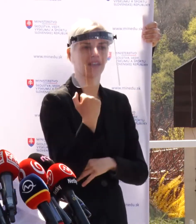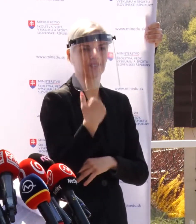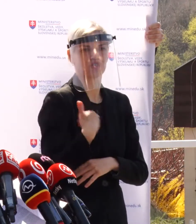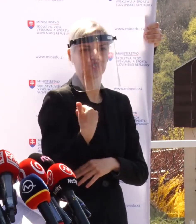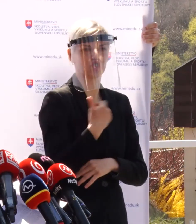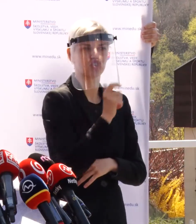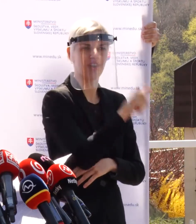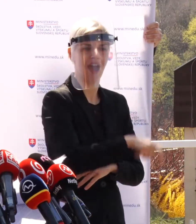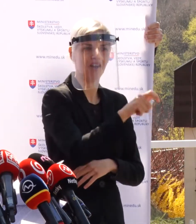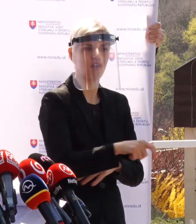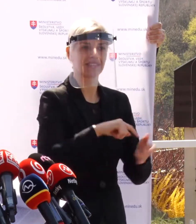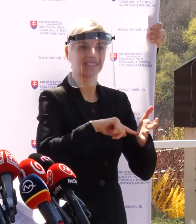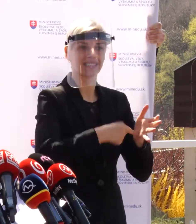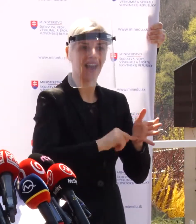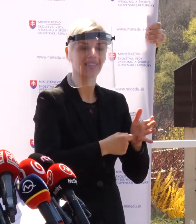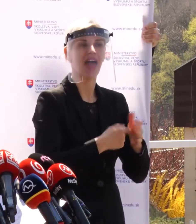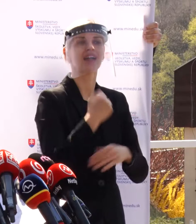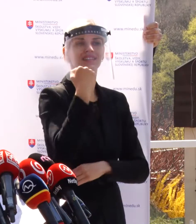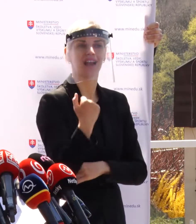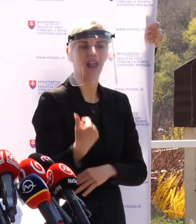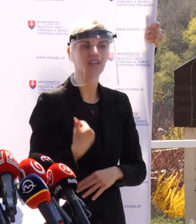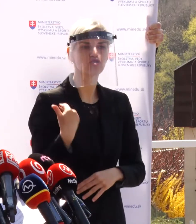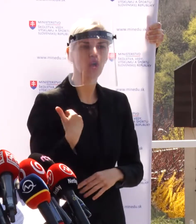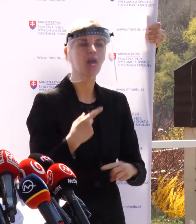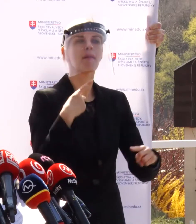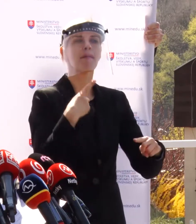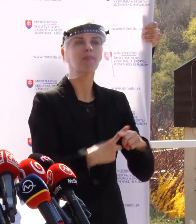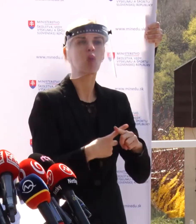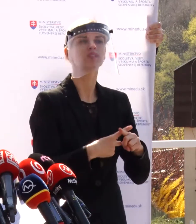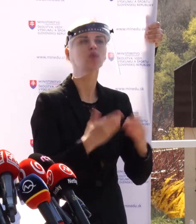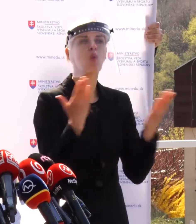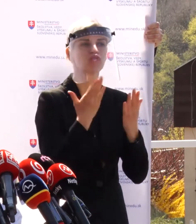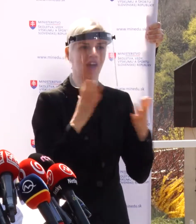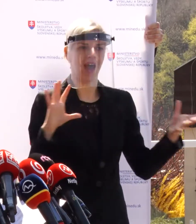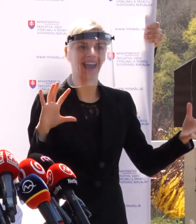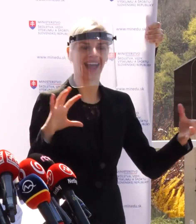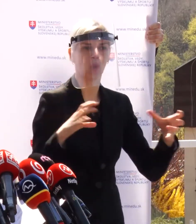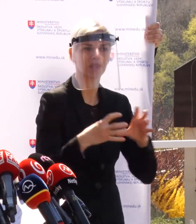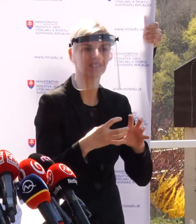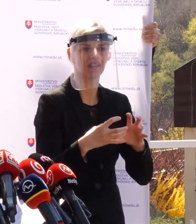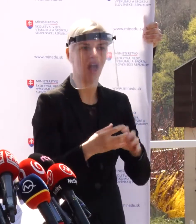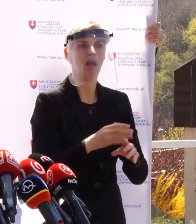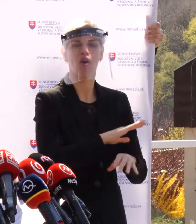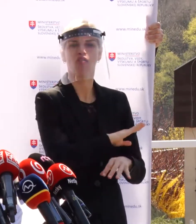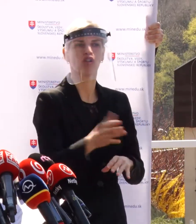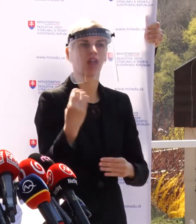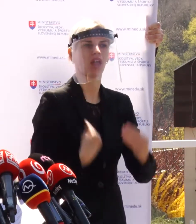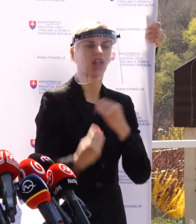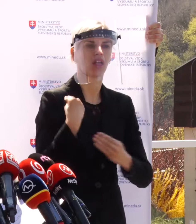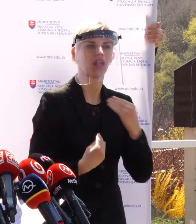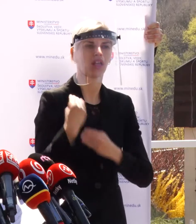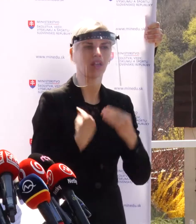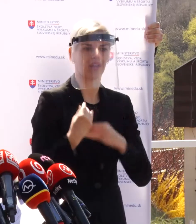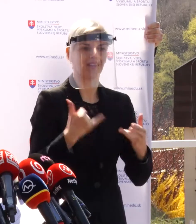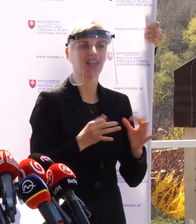a na stredných školách, že sa vytvoria usmernenia na redukciu učiva, pretože to je tá najčastejšia otázka, ak žiaci a študenti